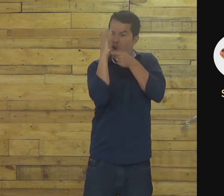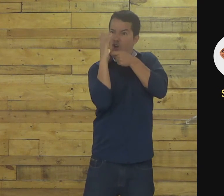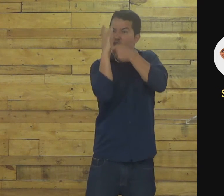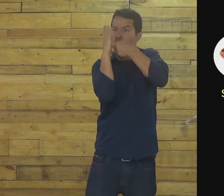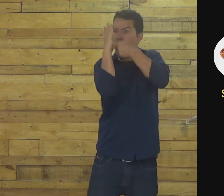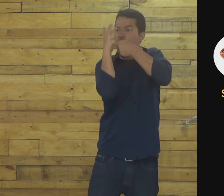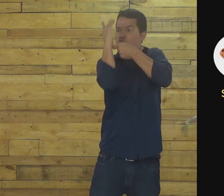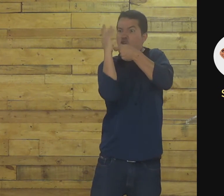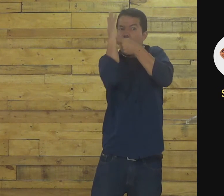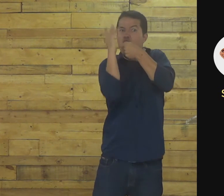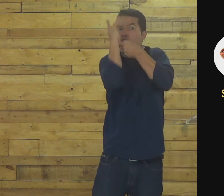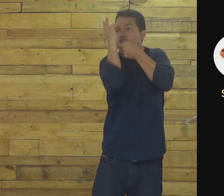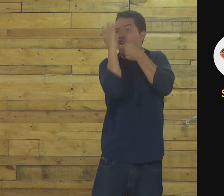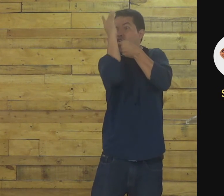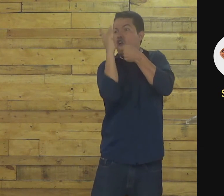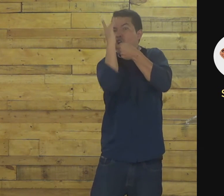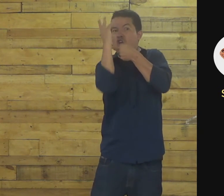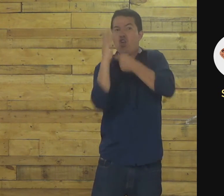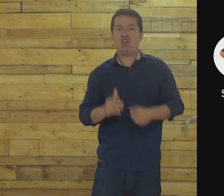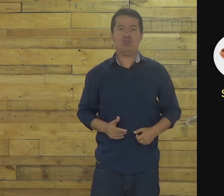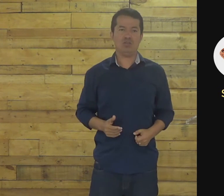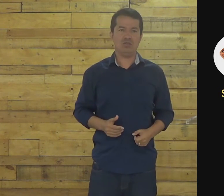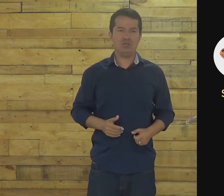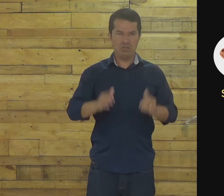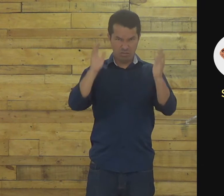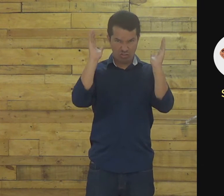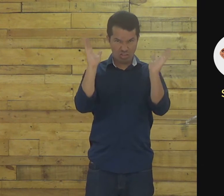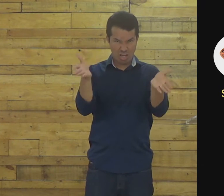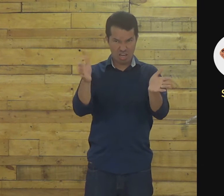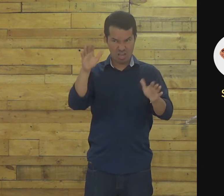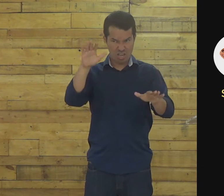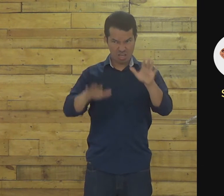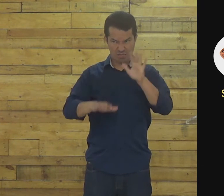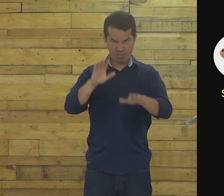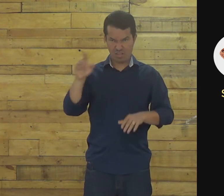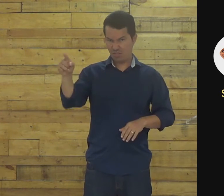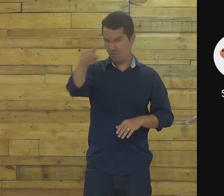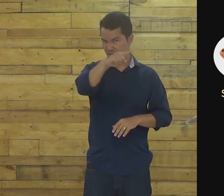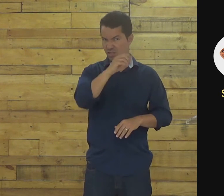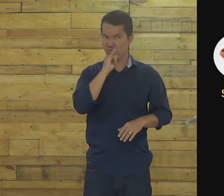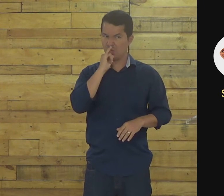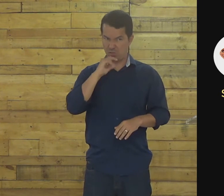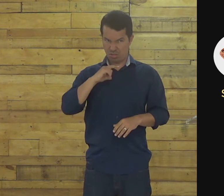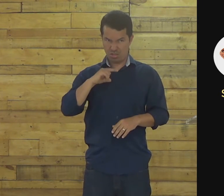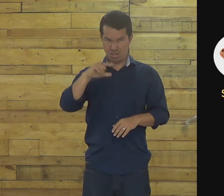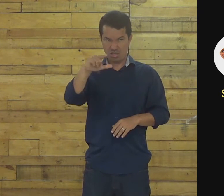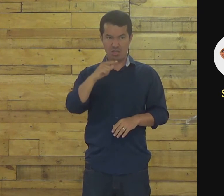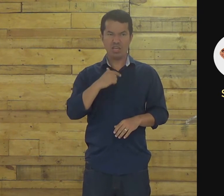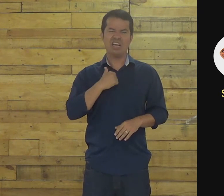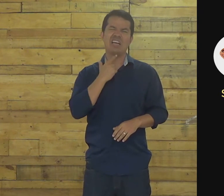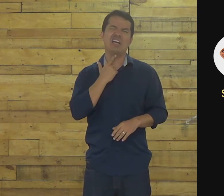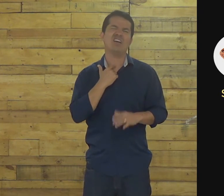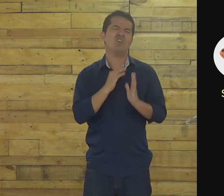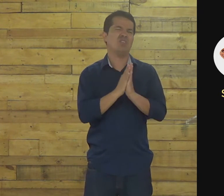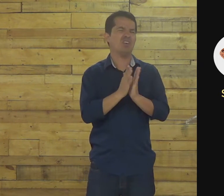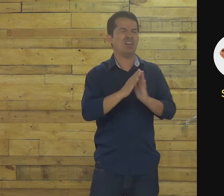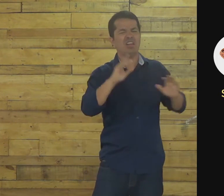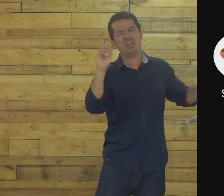orar. Opa, isso é um alerta, vamos orar para que a chama volte a queimar. Já aconteceu isso com você?